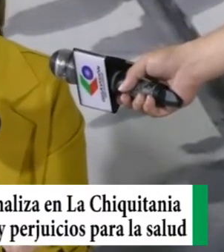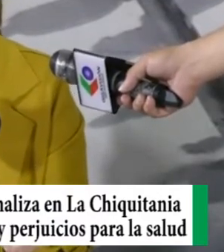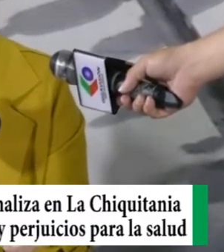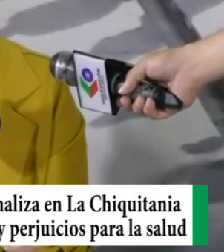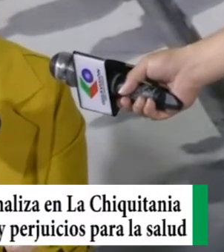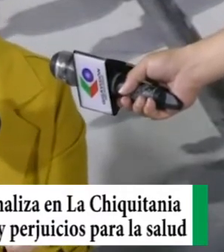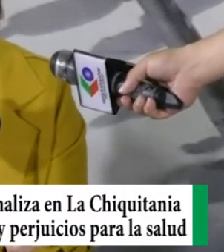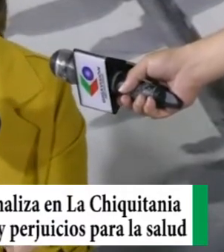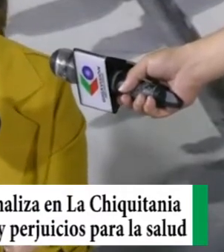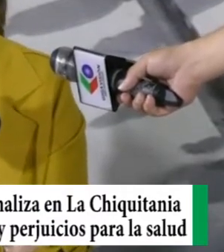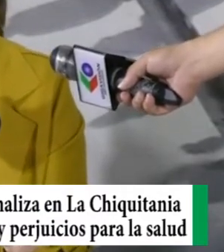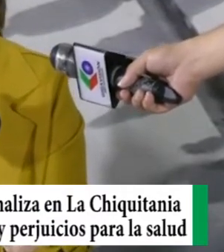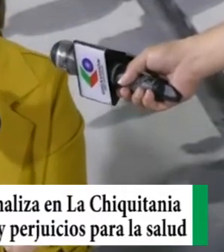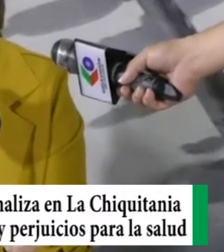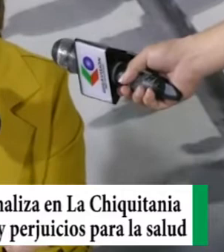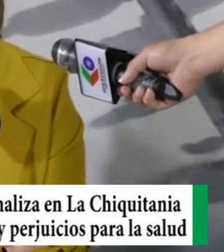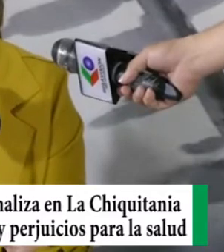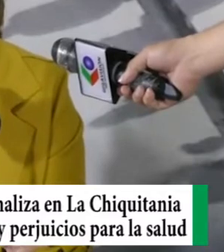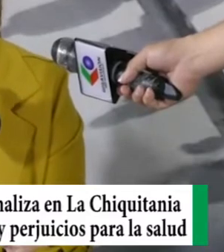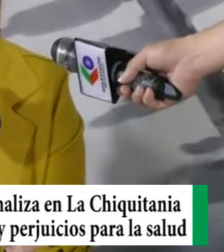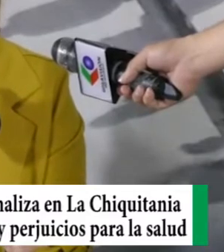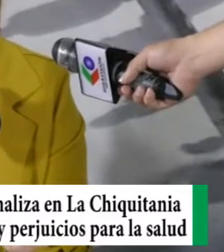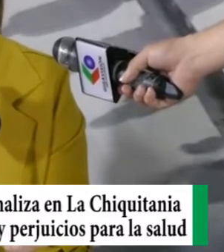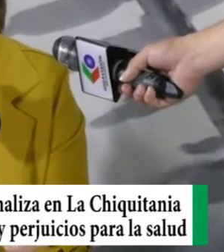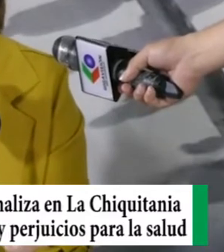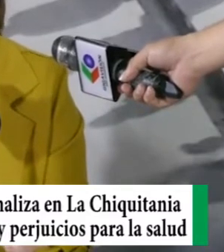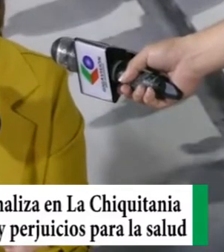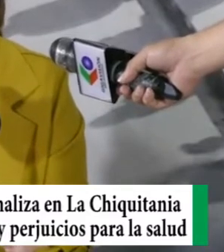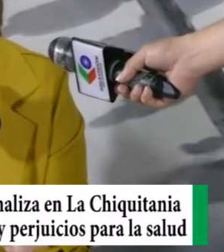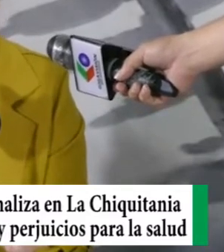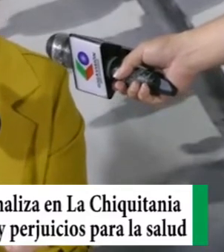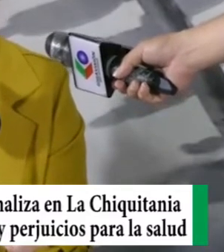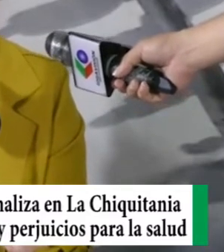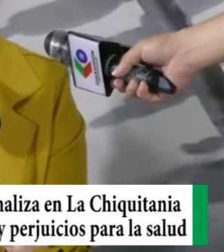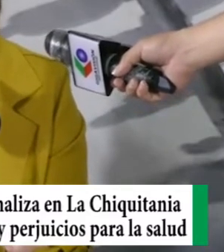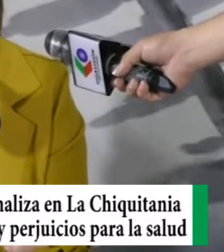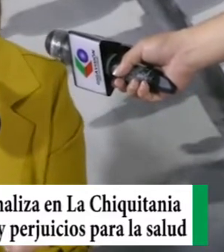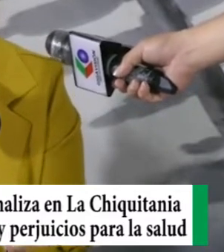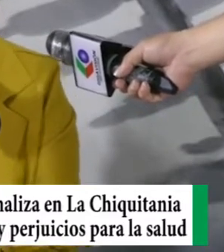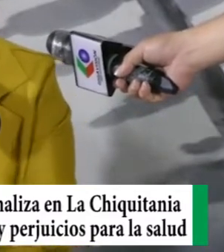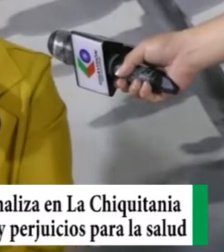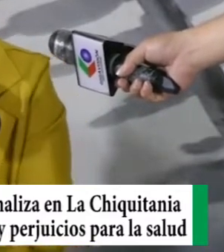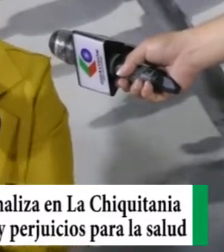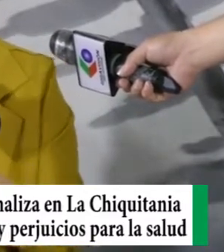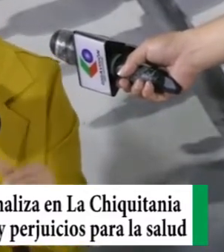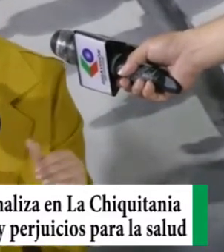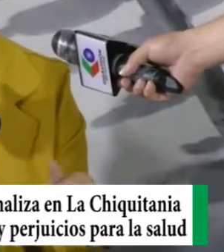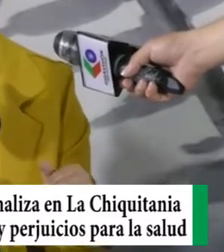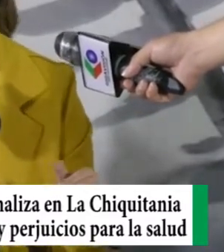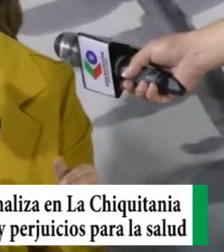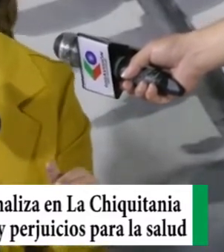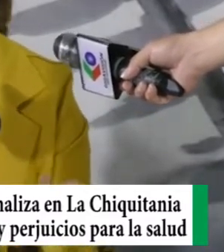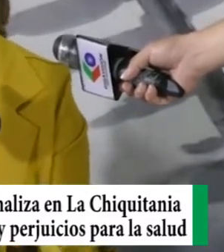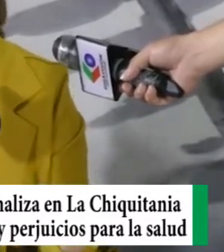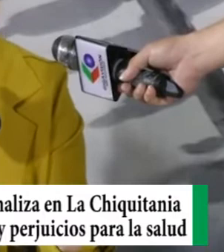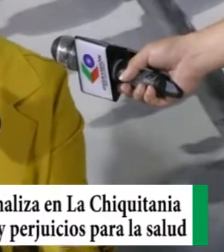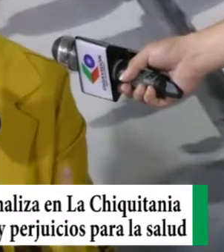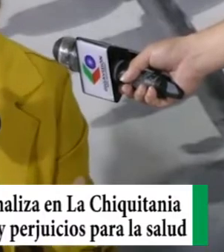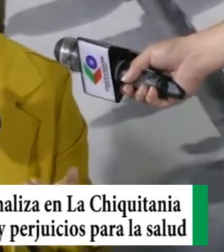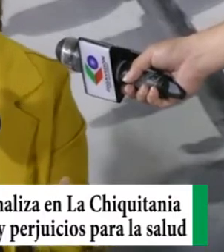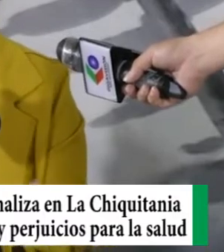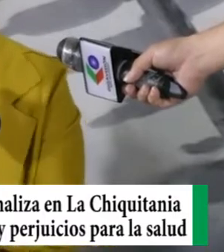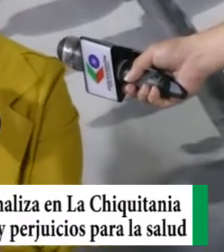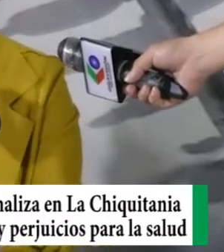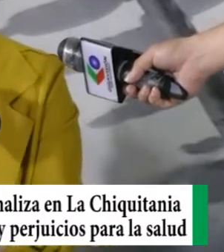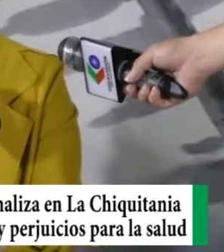alto. Es una ciudad que, con muchas medidas, que abriendo de forma muy cautelosa las medidas